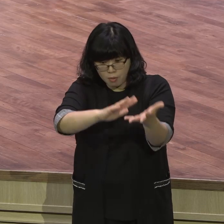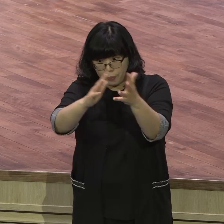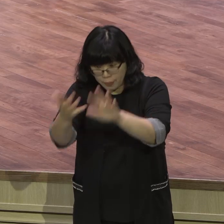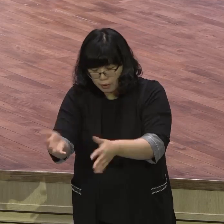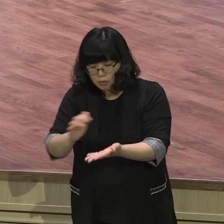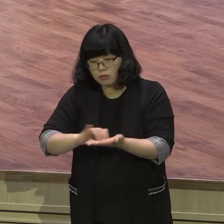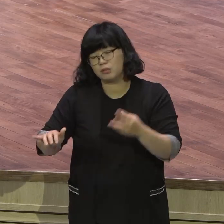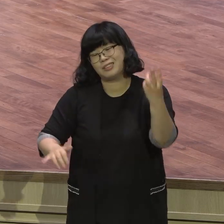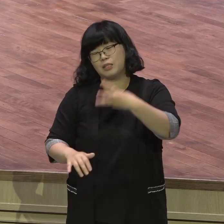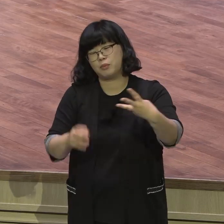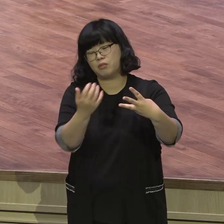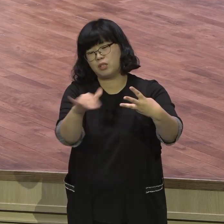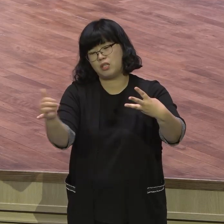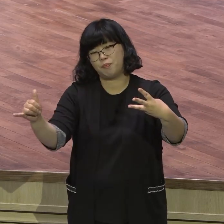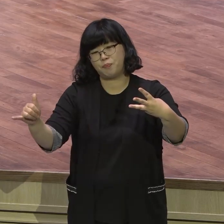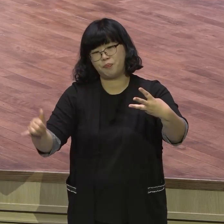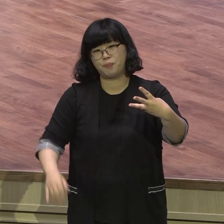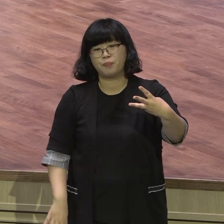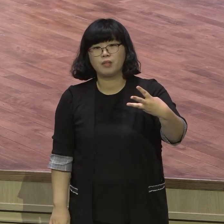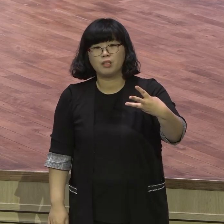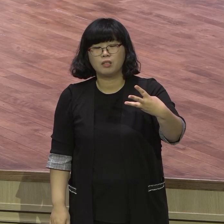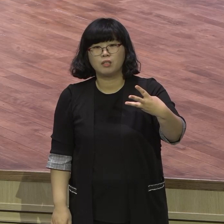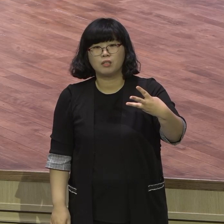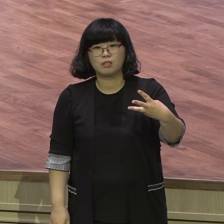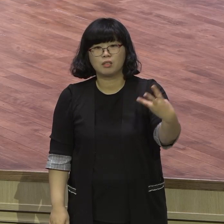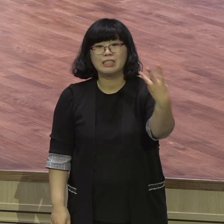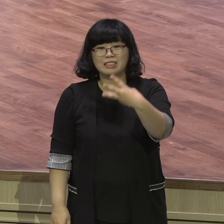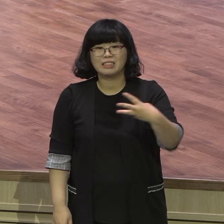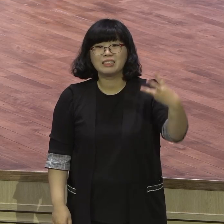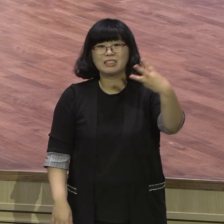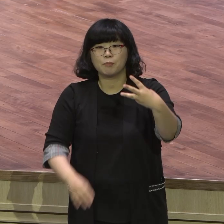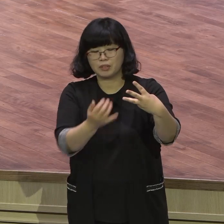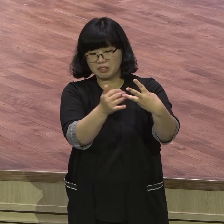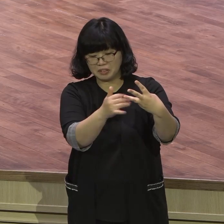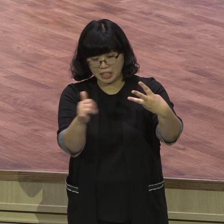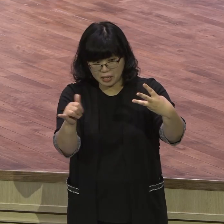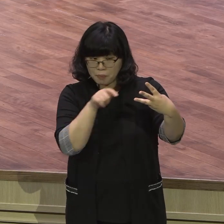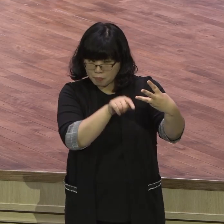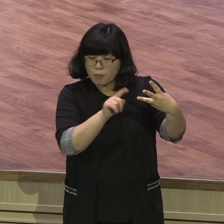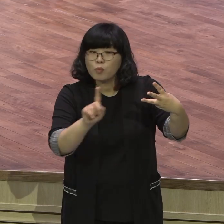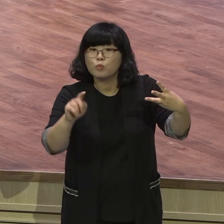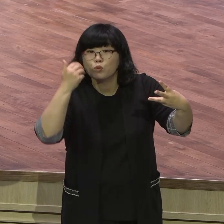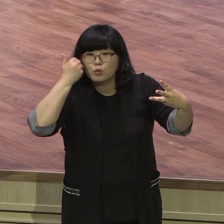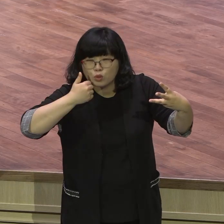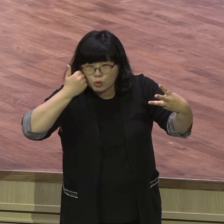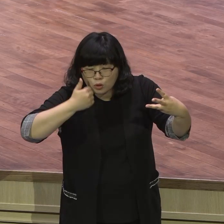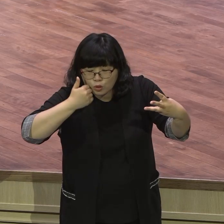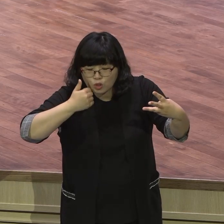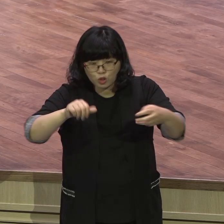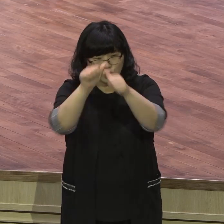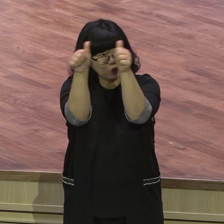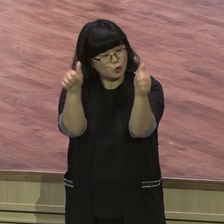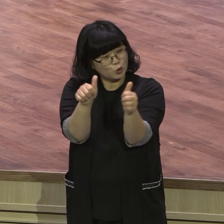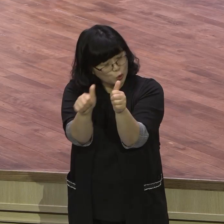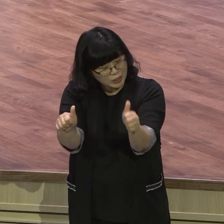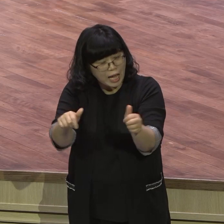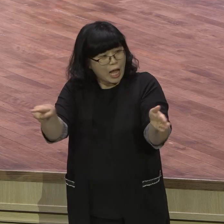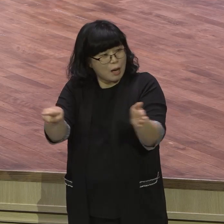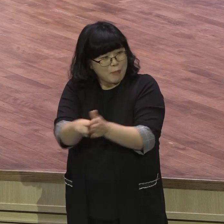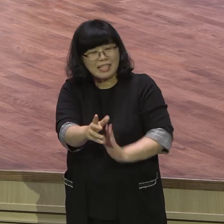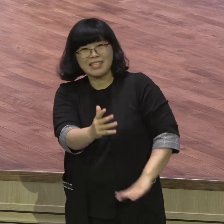우상 이들이 누구냐 우상 숭배를 주도하던 자들이라고 볼 수 있어요 우상 숭배를 주도하던 자들 그